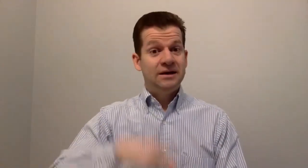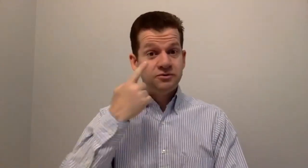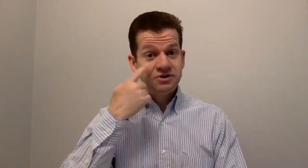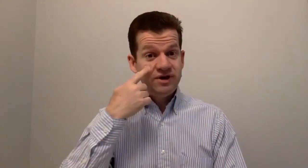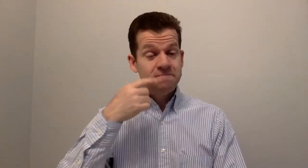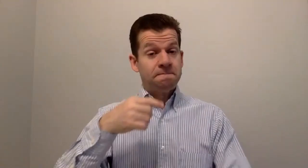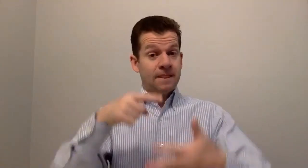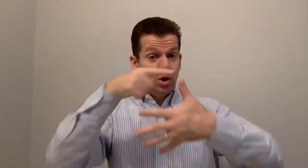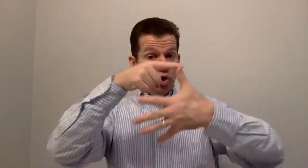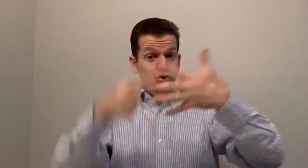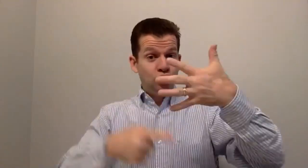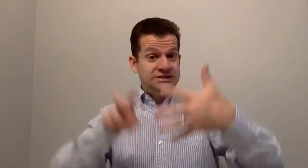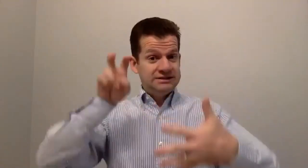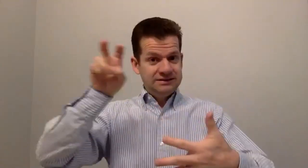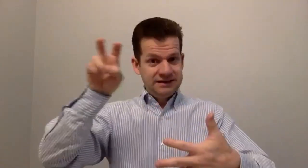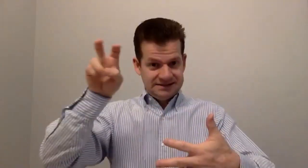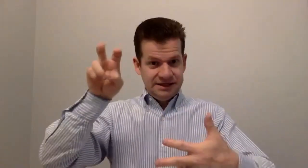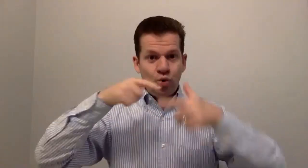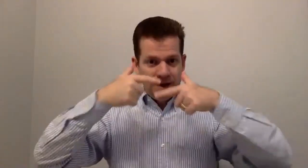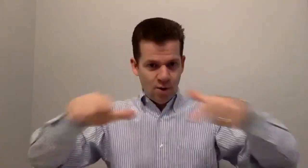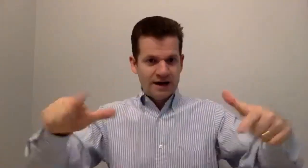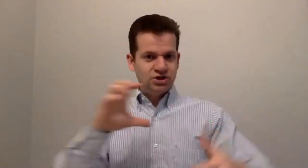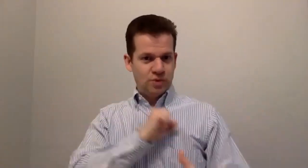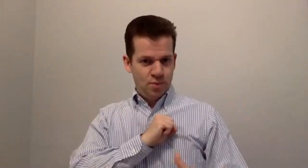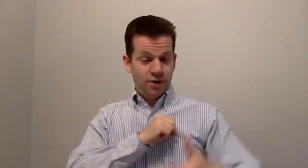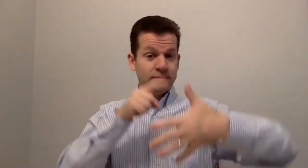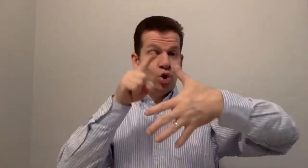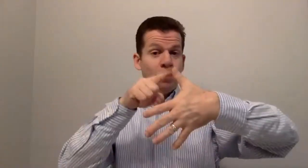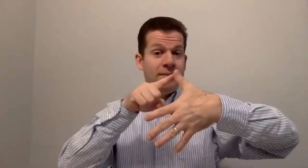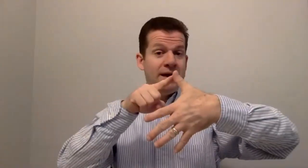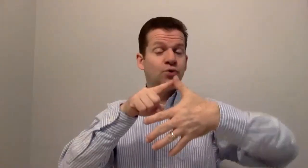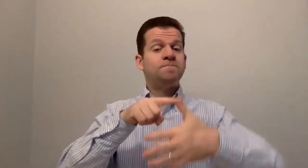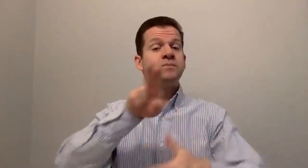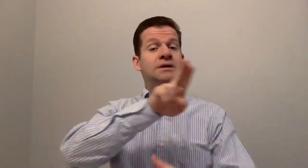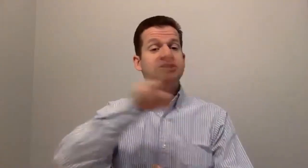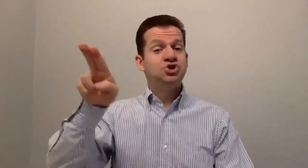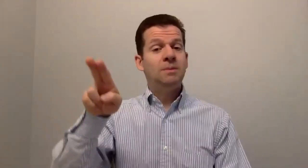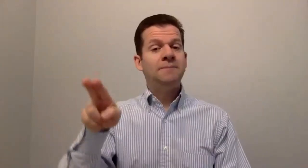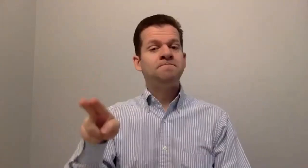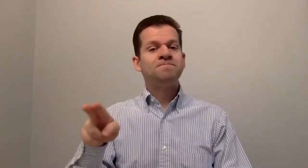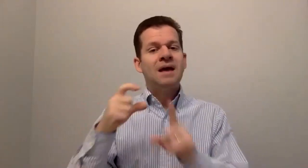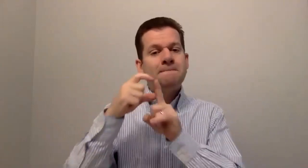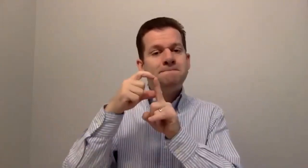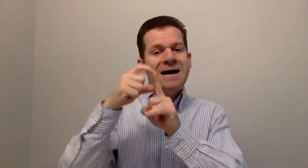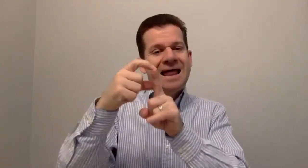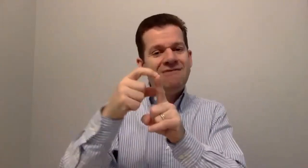Então, você vê, das cinco linguagens do amor, o primeiro se chama